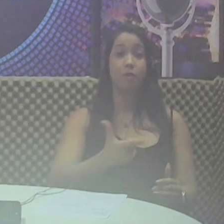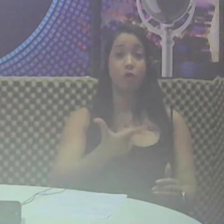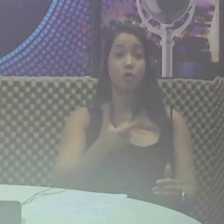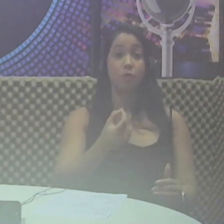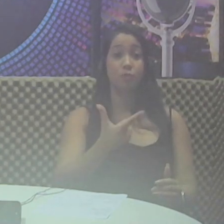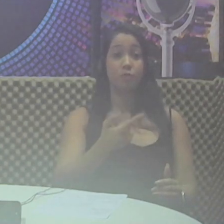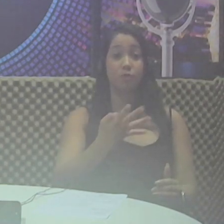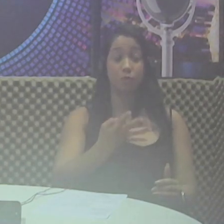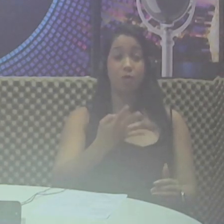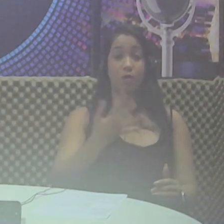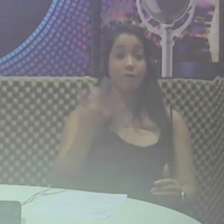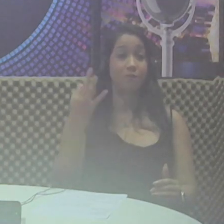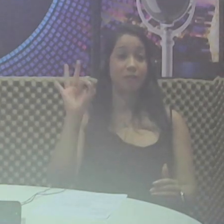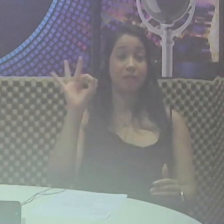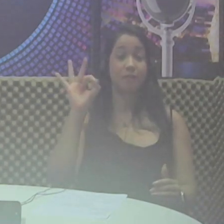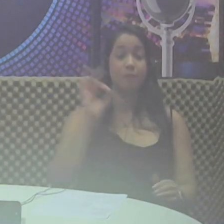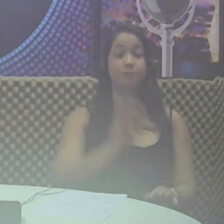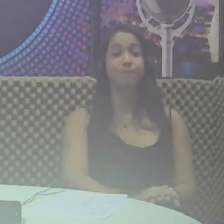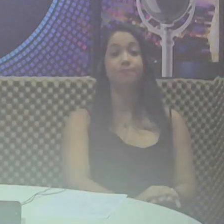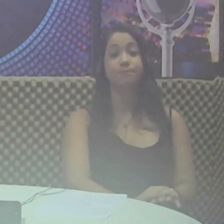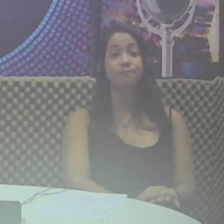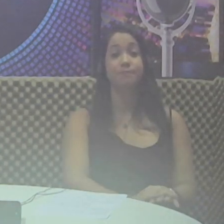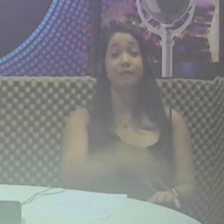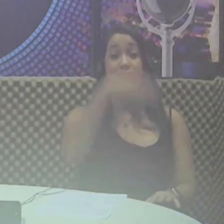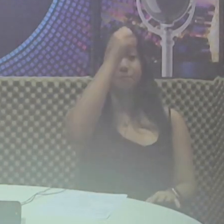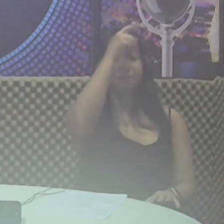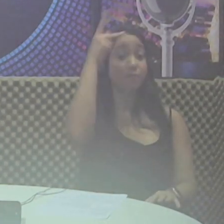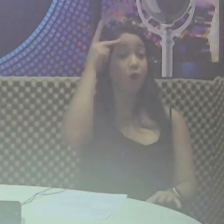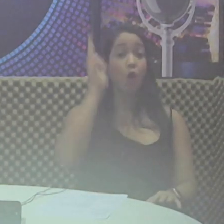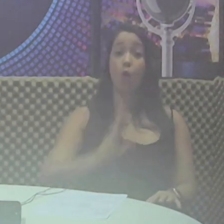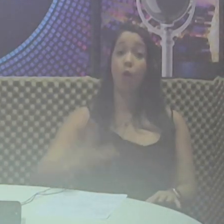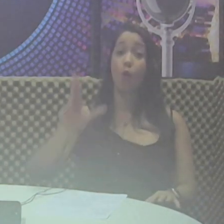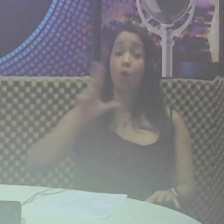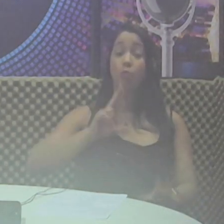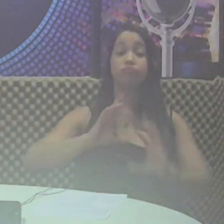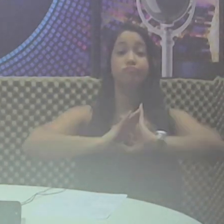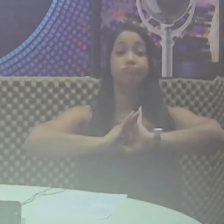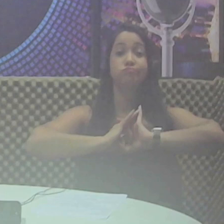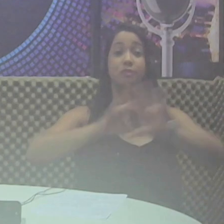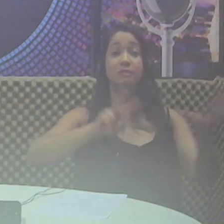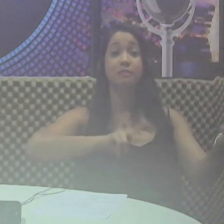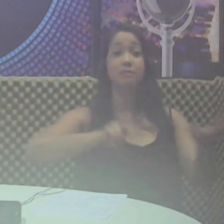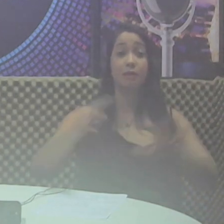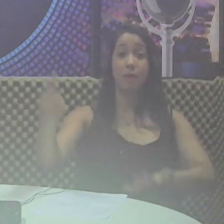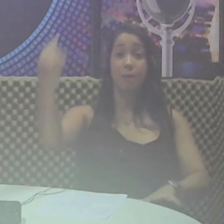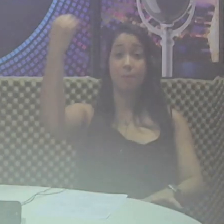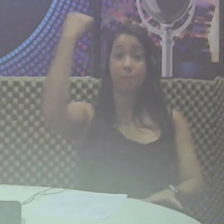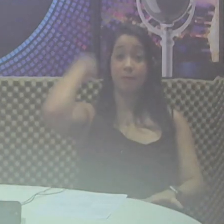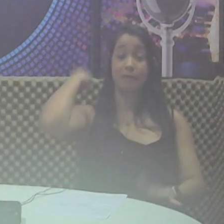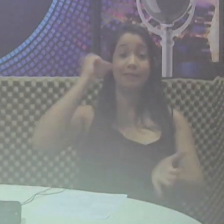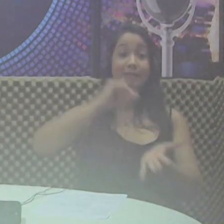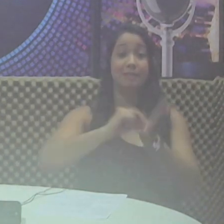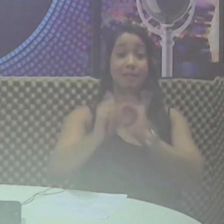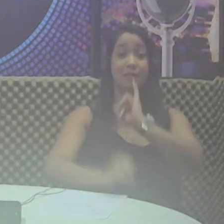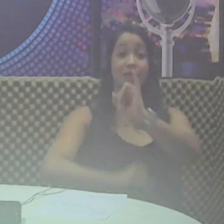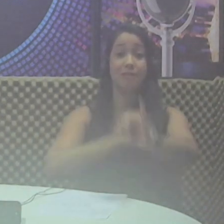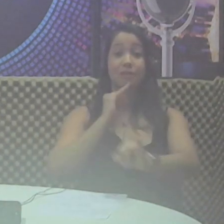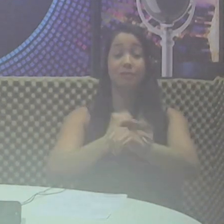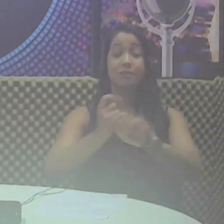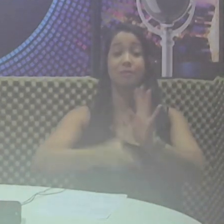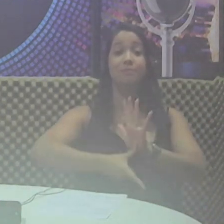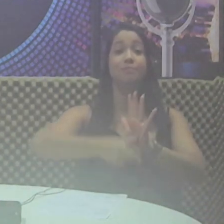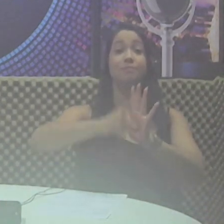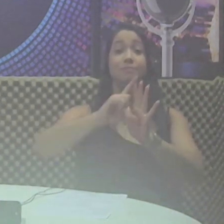39/2024 do órgão federal, a Prefeitura de Uberlândia disponibilizou na semana passada o cadastro online prévio